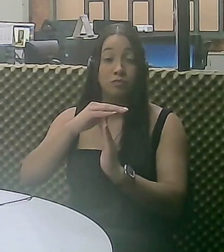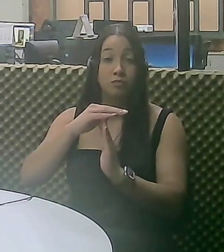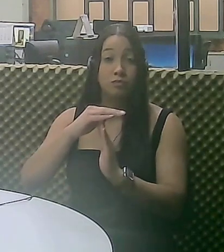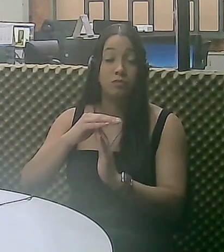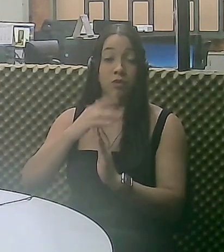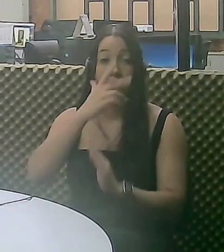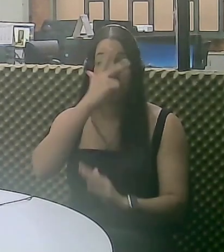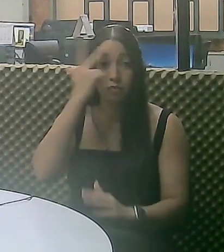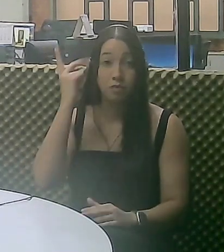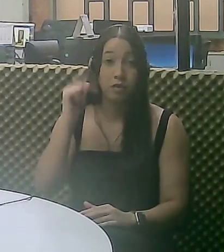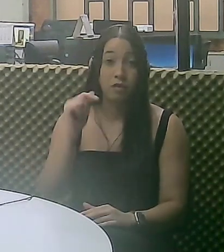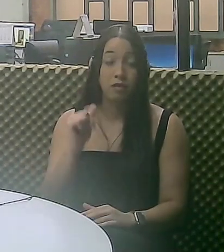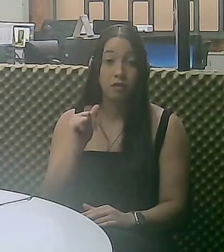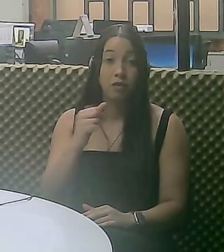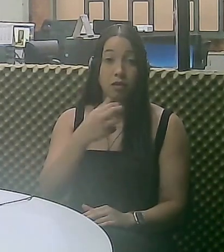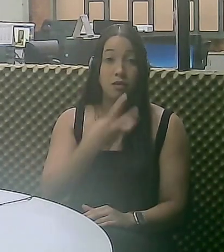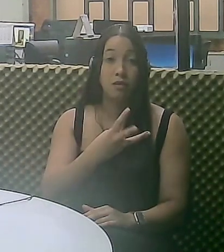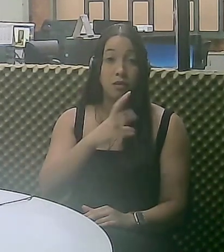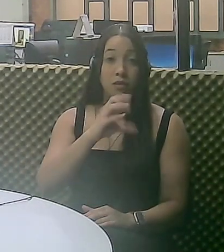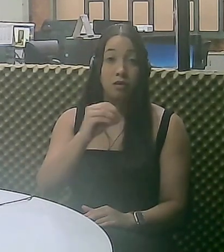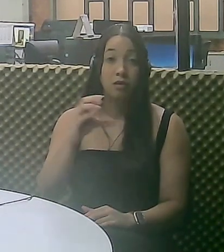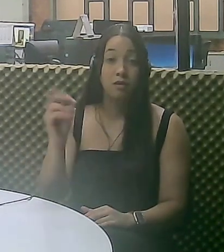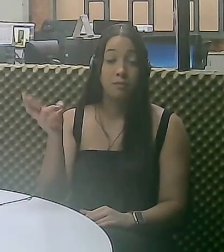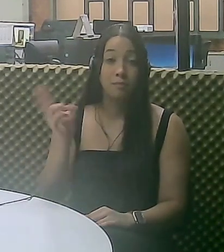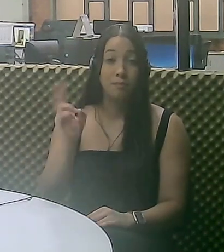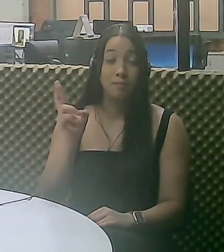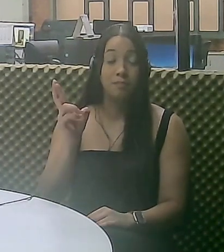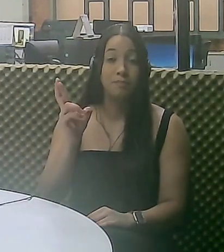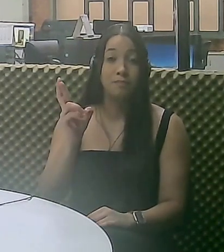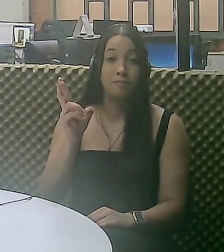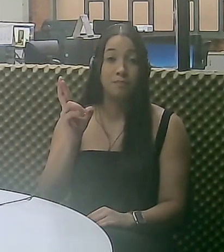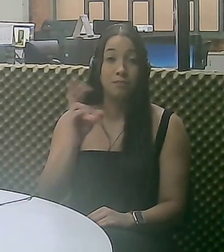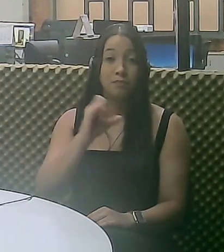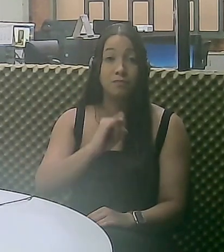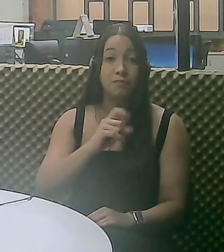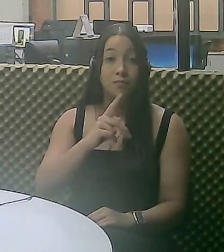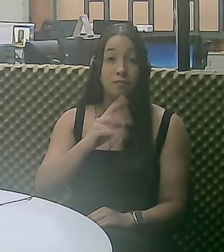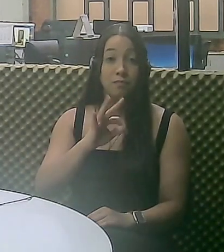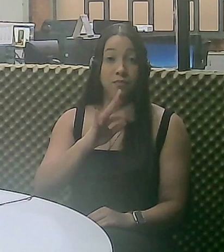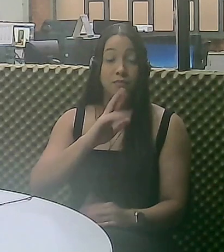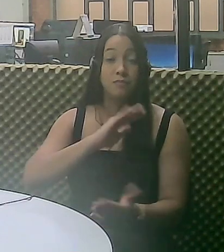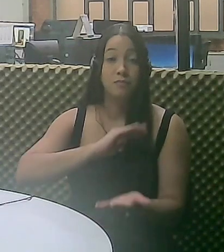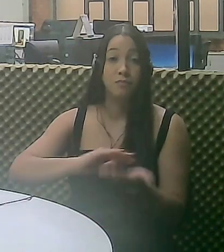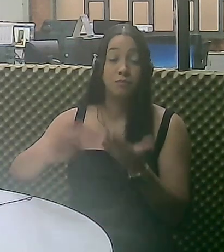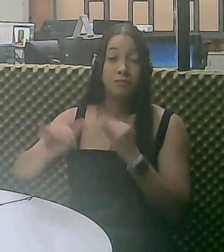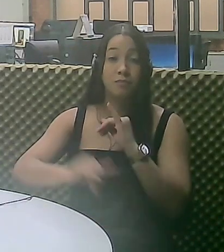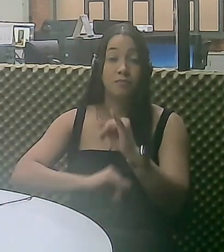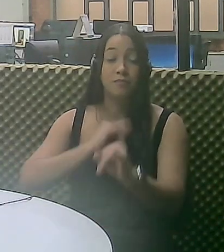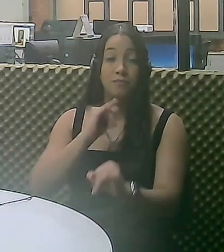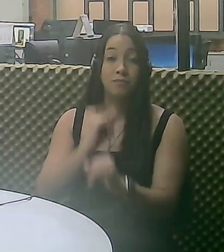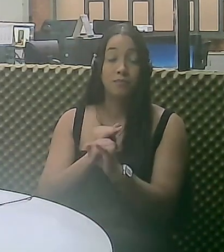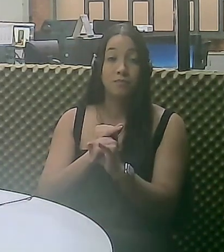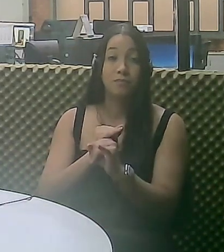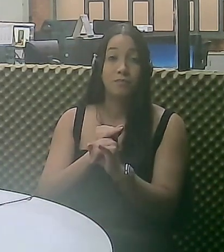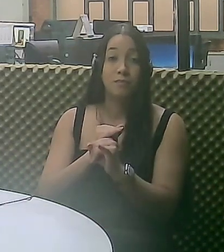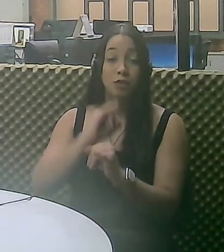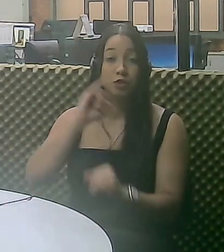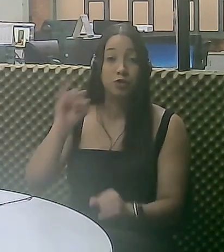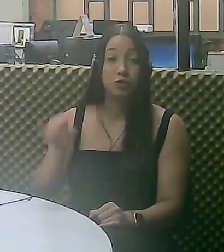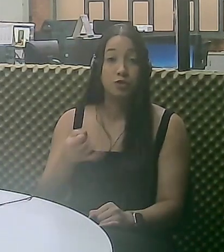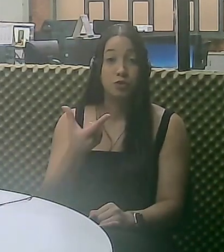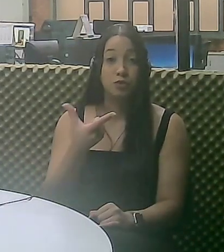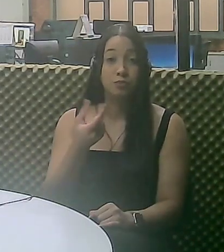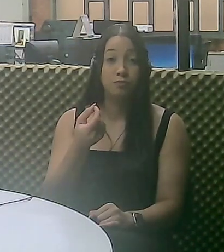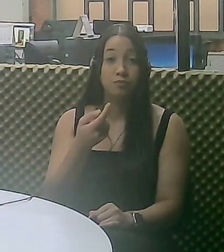ao contribuinte será de R$ 300. A guia de IPTU será enviada por meio eletrônico a partir de janeiro de